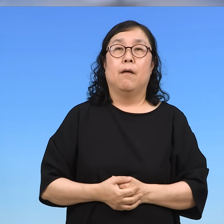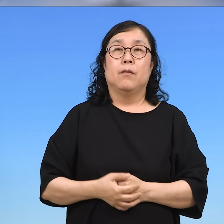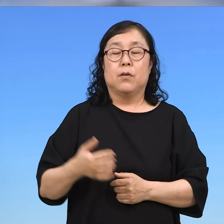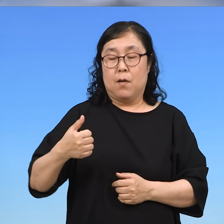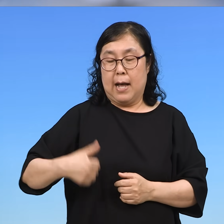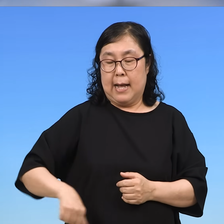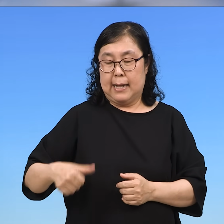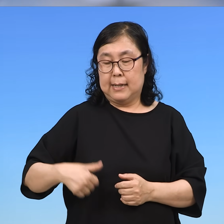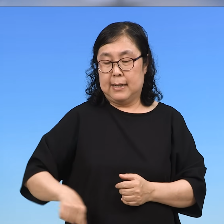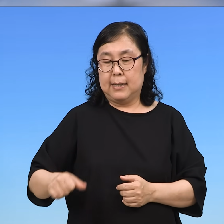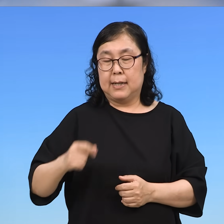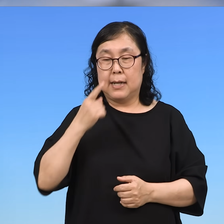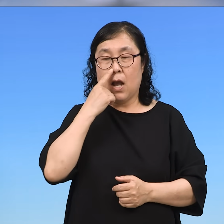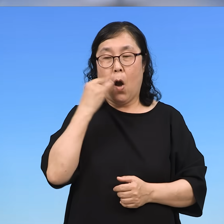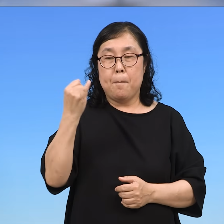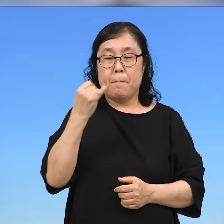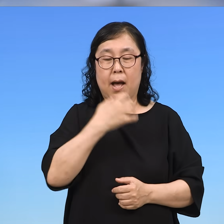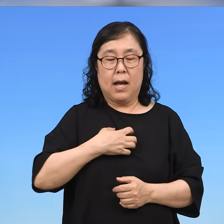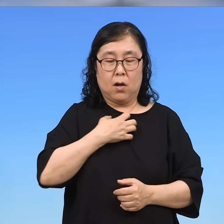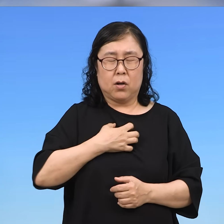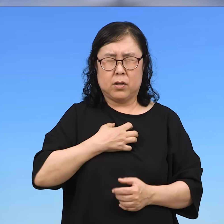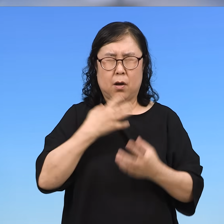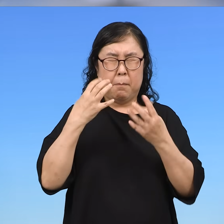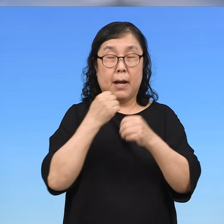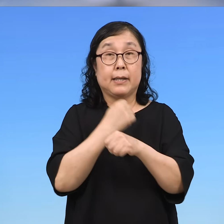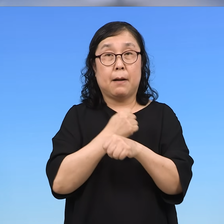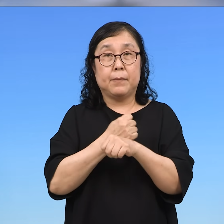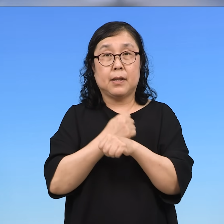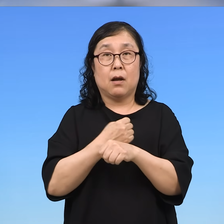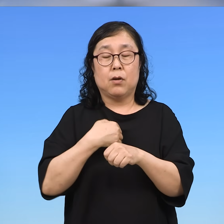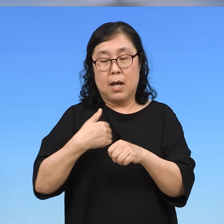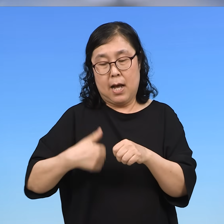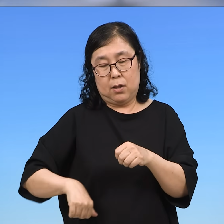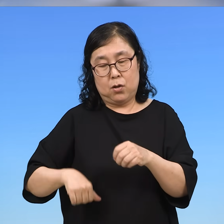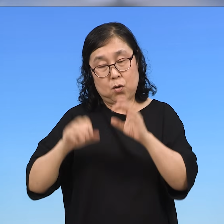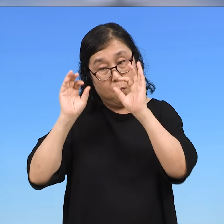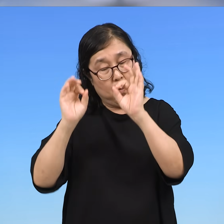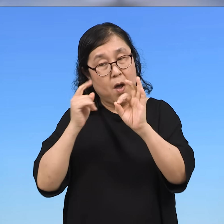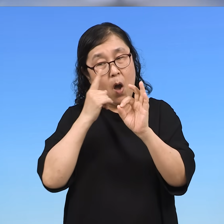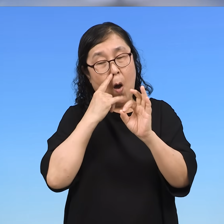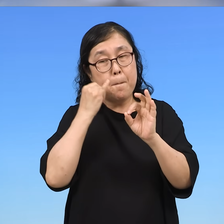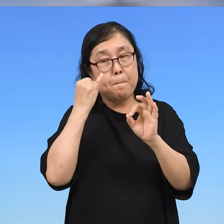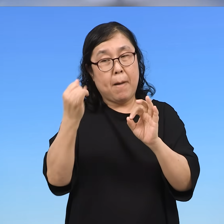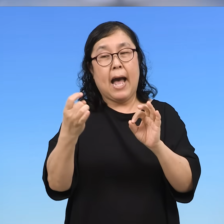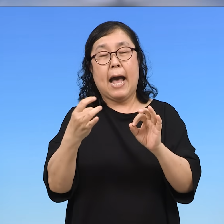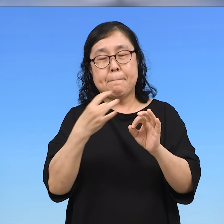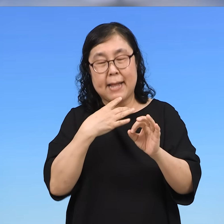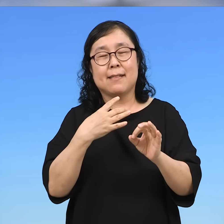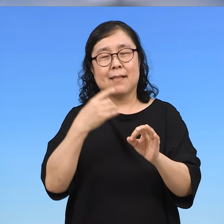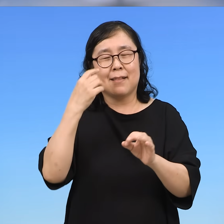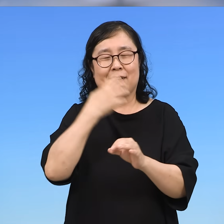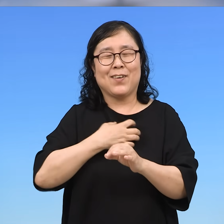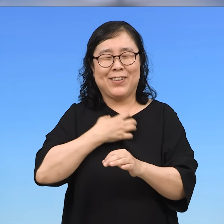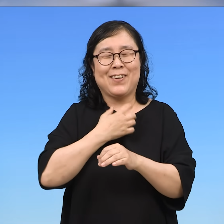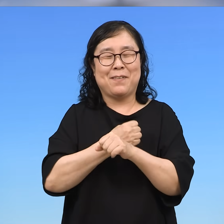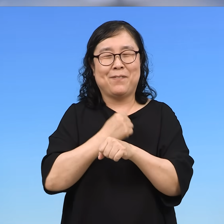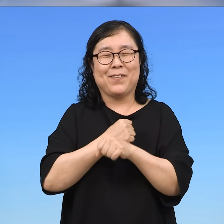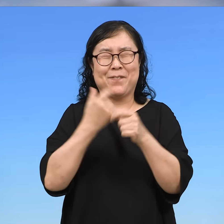보통 아들들이요, 좀 엄마를 좀 걱정하잖아요. 저도 좀 그렇고 우리 아들도 보면은 엄마만 걱정하는 것